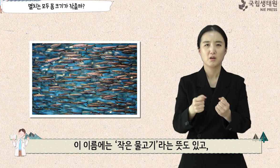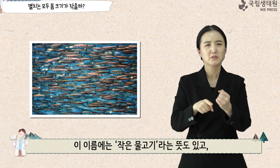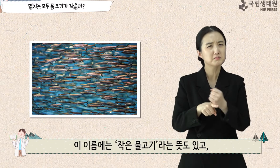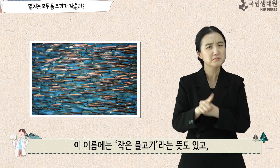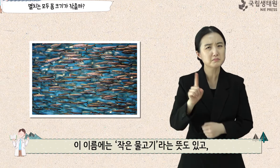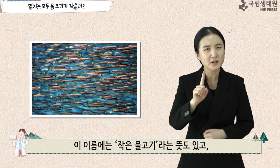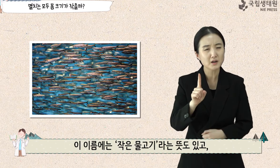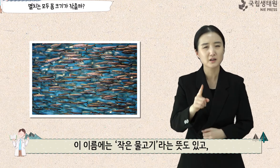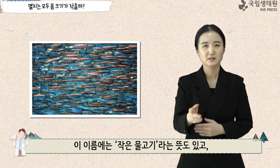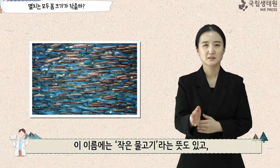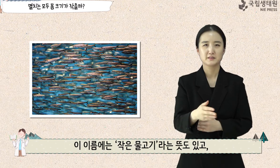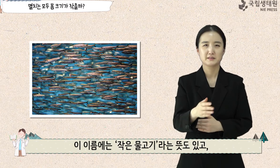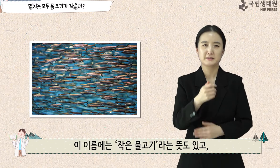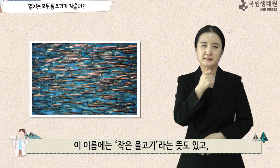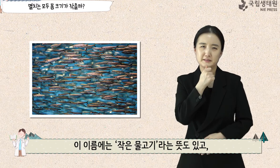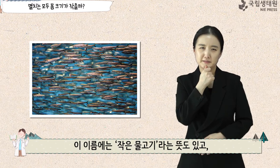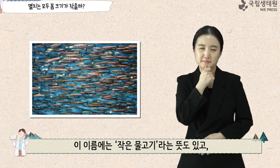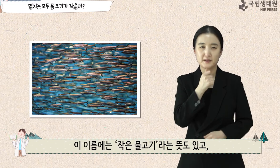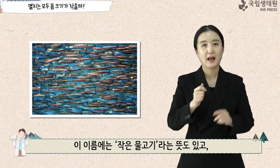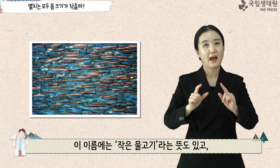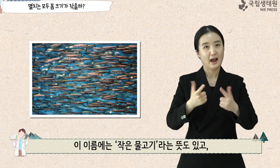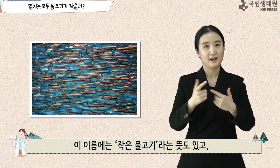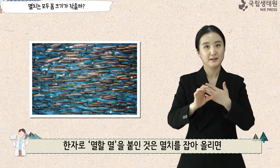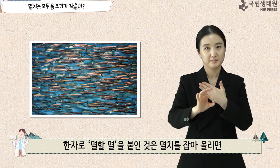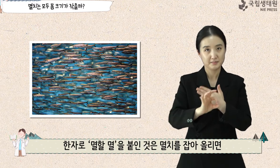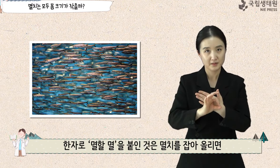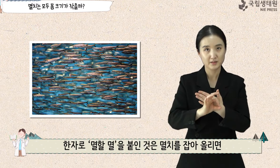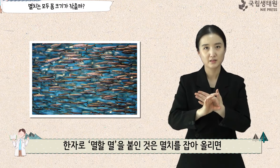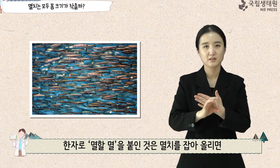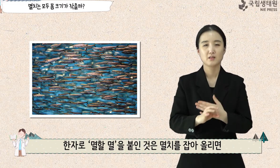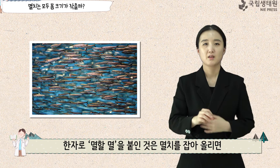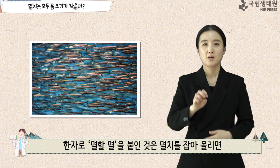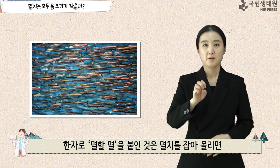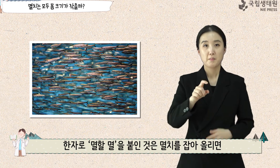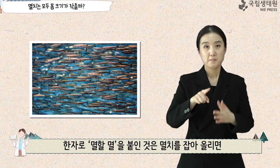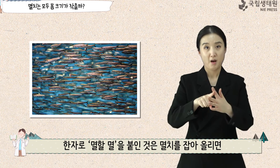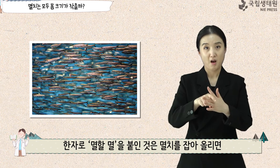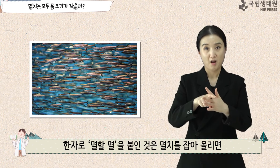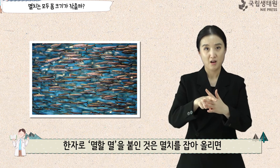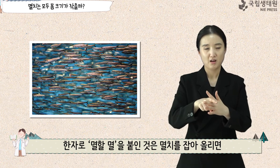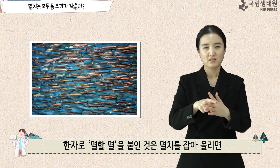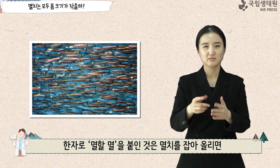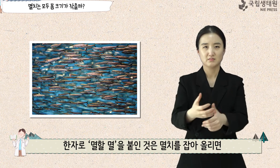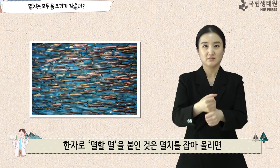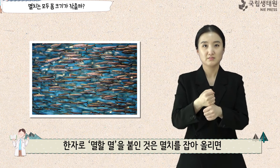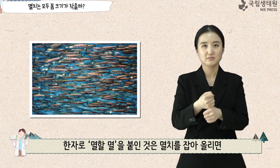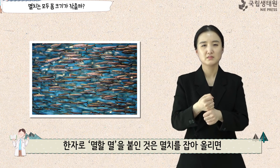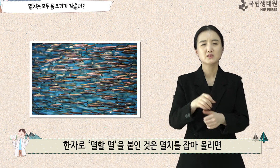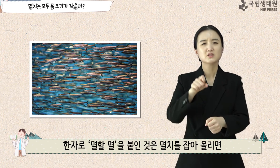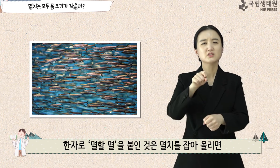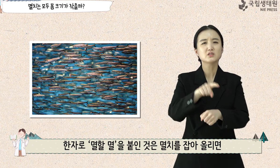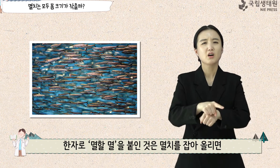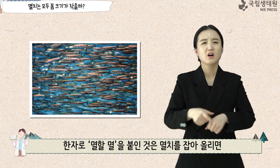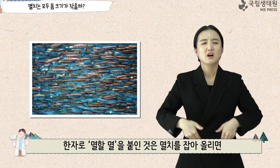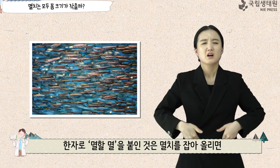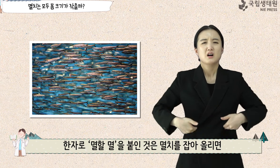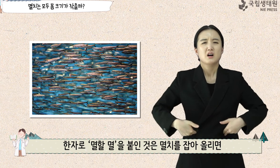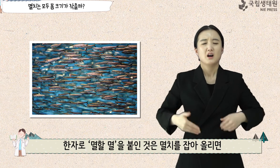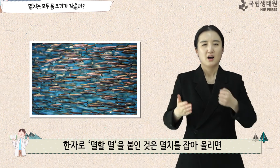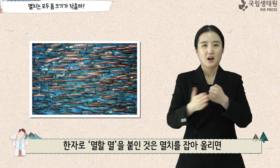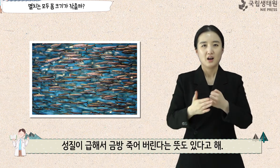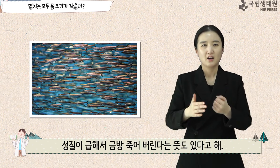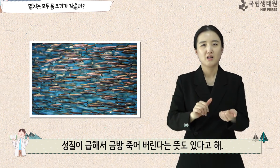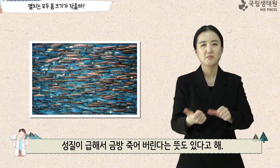이름에는 작은 물고기라는 뜻도 있고 한자로 멸할 멸을 붙인 것은 멸치를 잡아